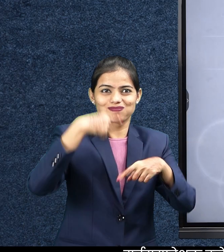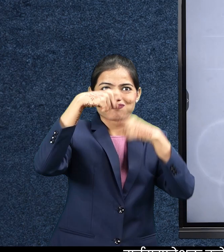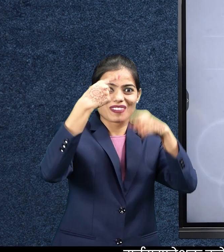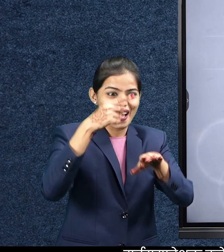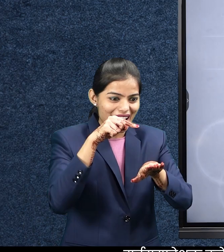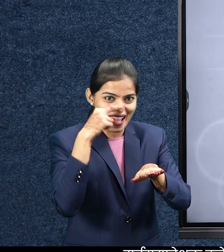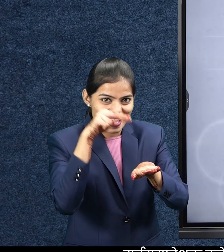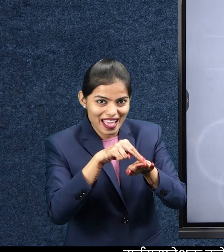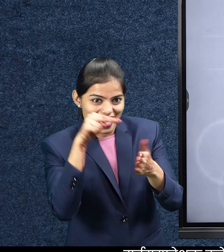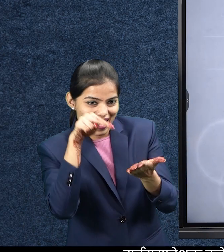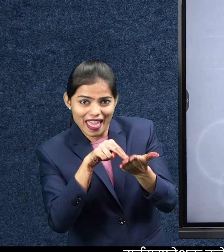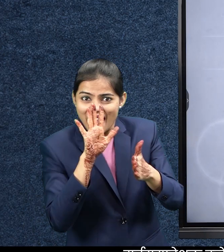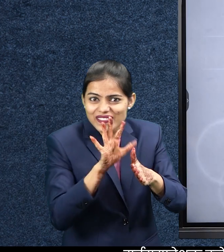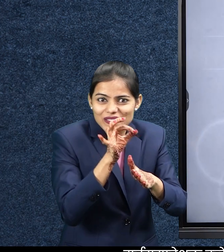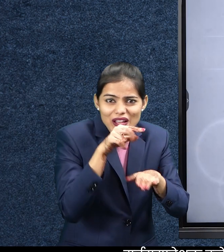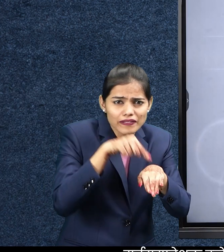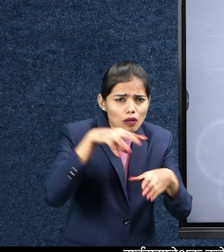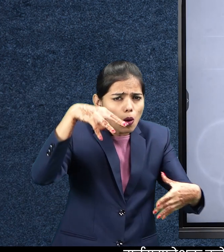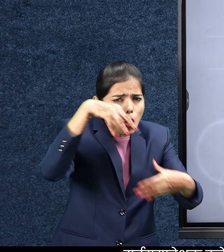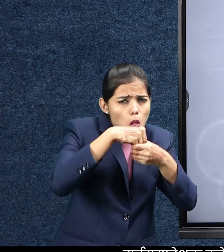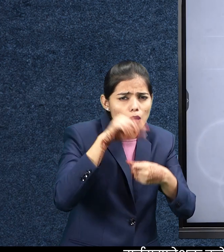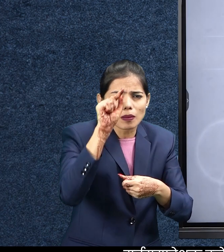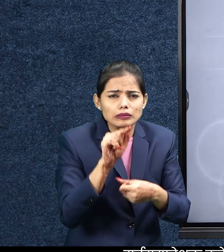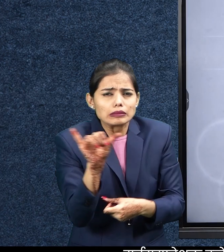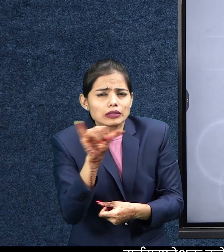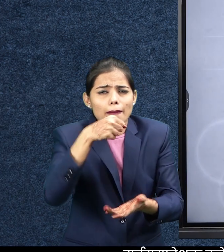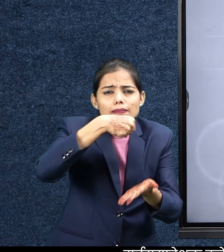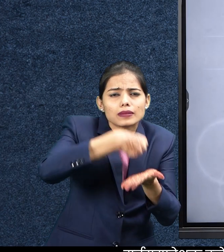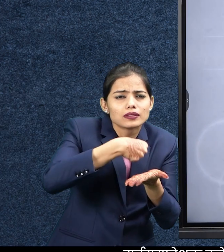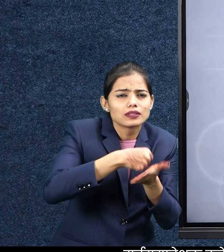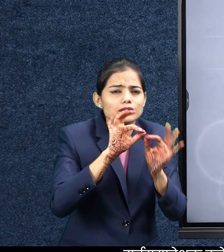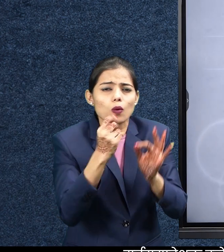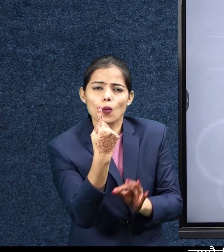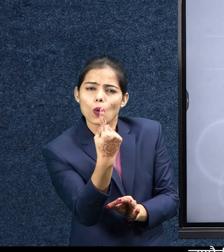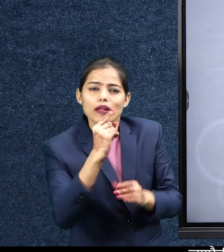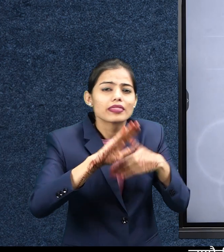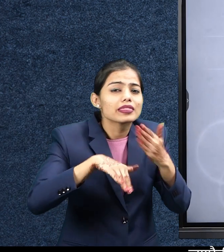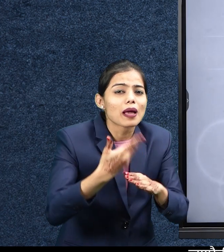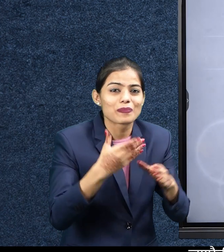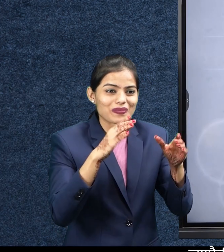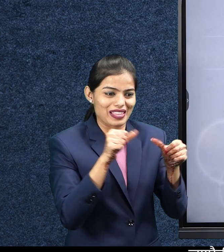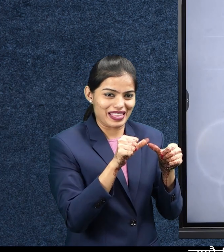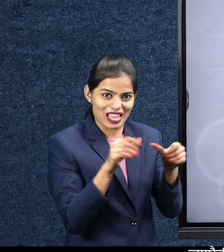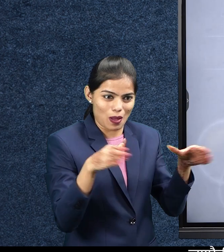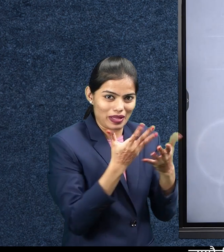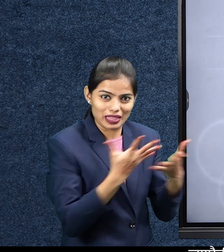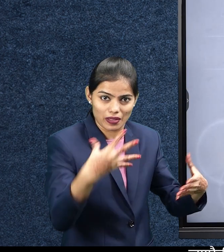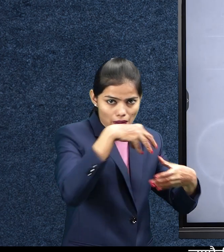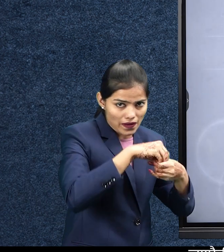सर्वसमावेशक इव्हेंट्स हा नमुना जागेतील घटनांचा संच असतो, जसे की त्यापैकी एक अनिवार्यपणे प्रयोग करताना